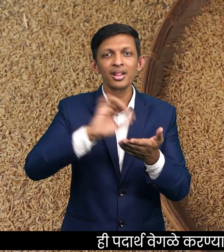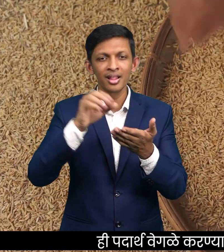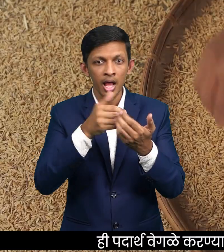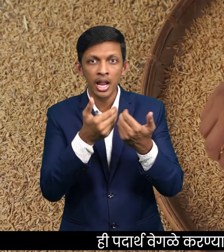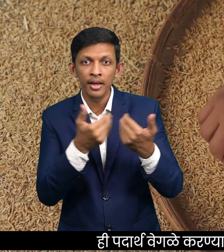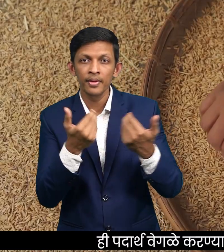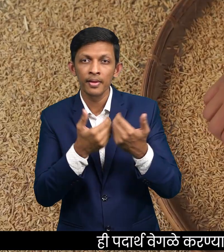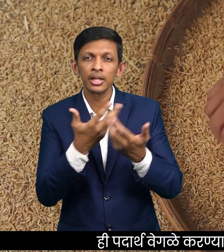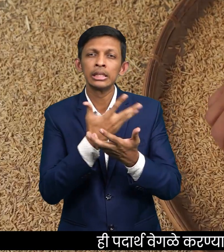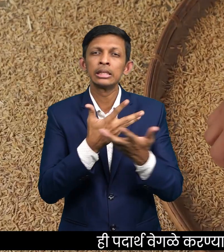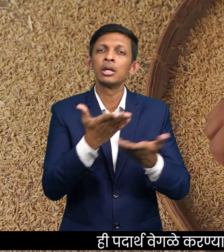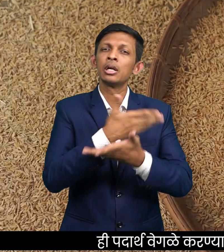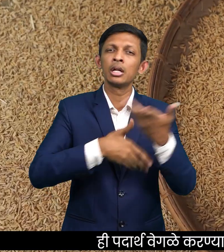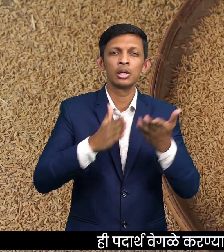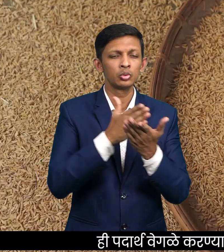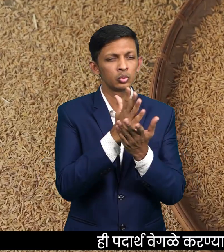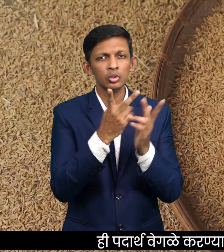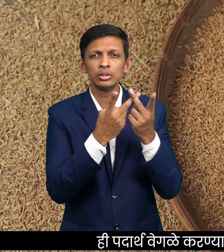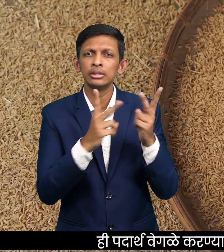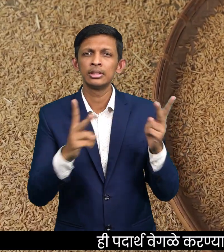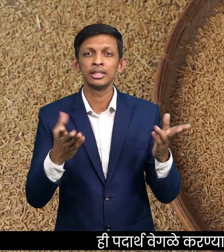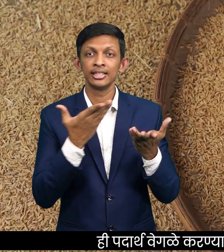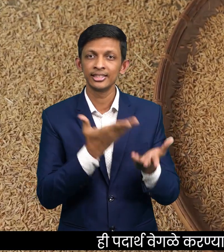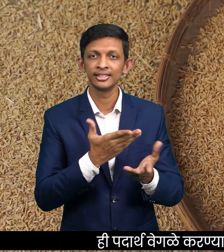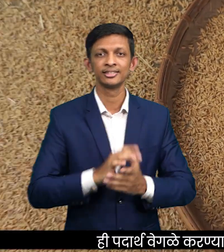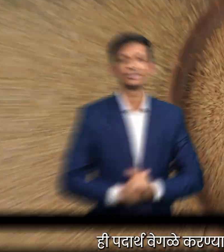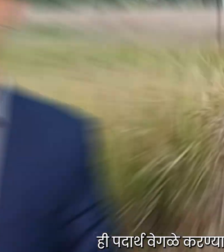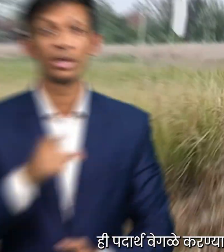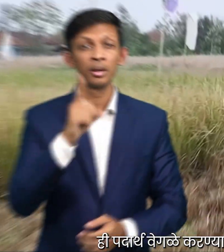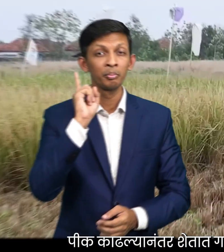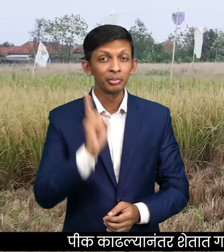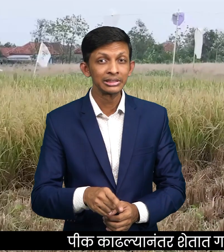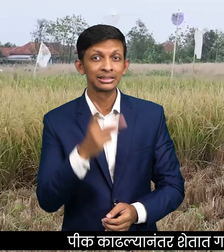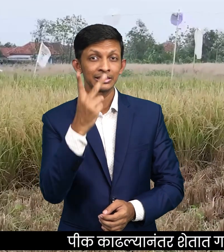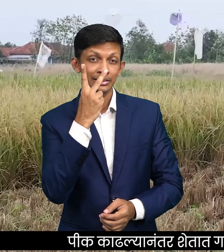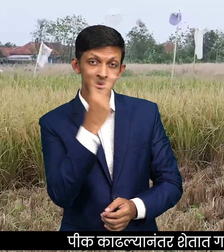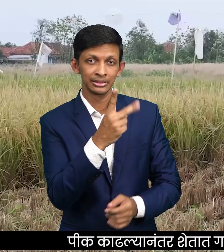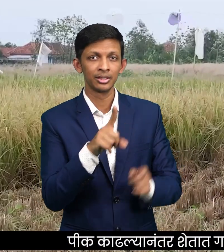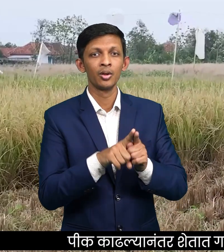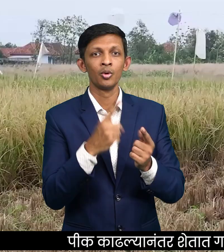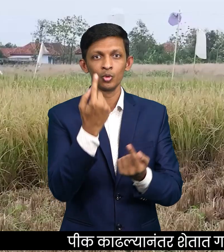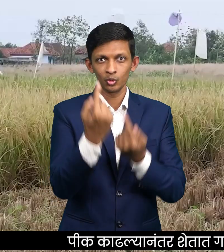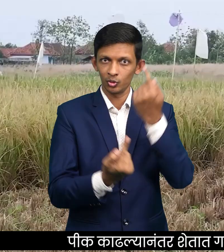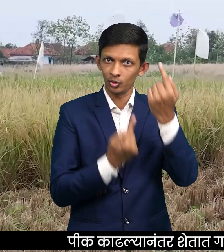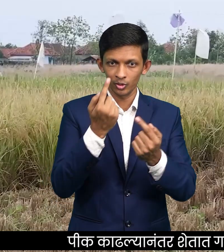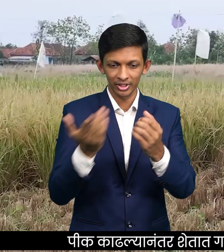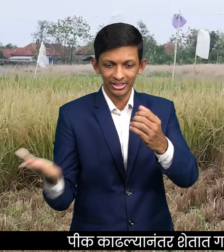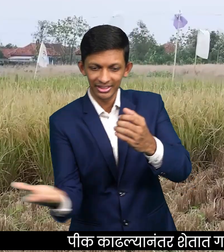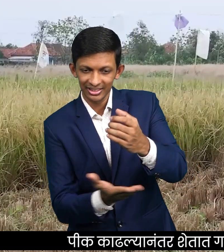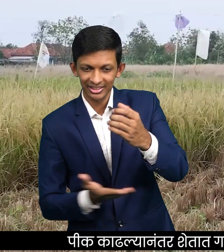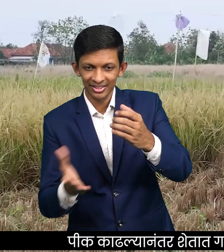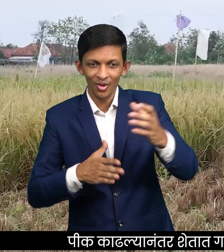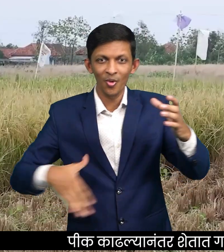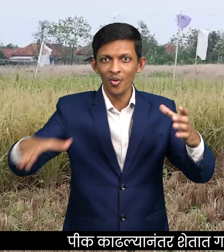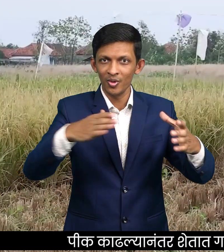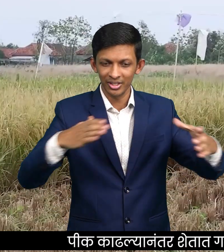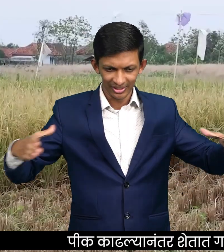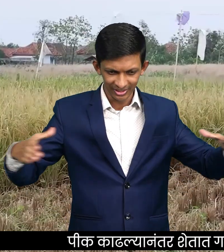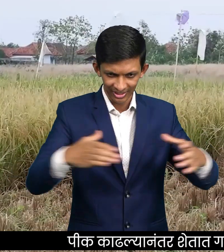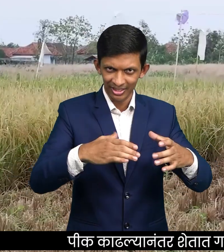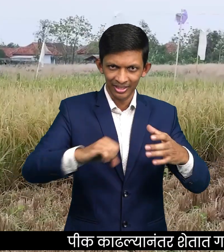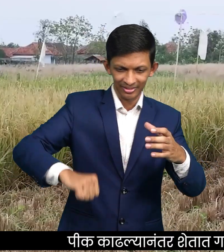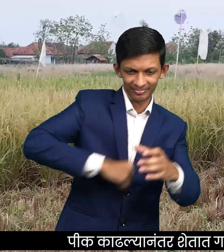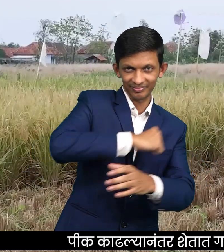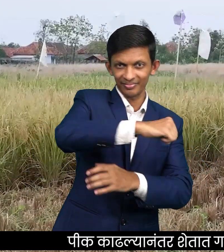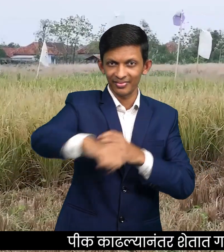ही पदार्थ वेगळे करण्याची एक सोयीस्कर पद्धत आहे. पीक काढल्यानंतर शेतात गहू किंवा भाताच्या देठांचे